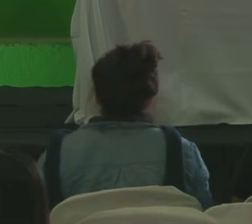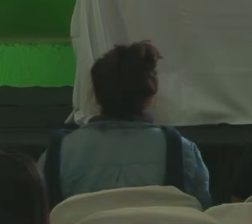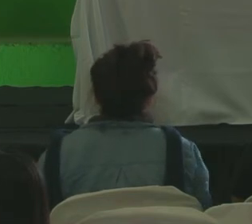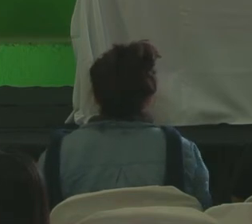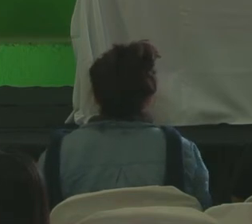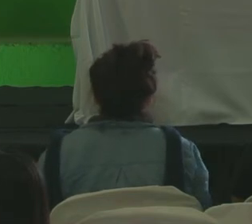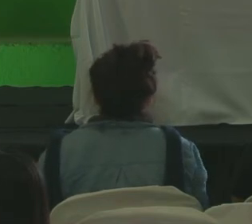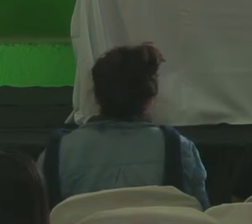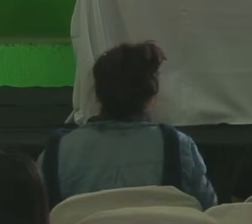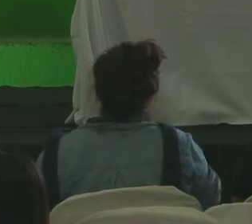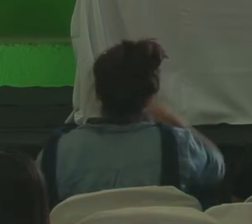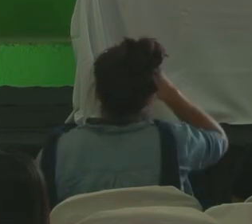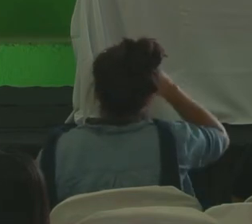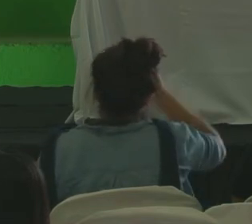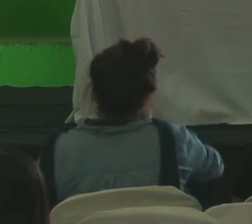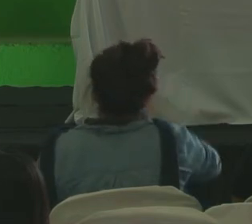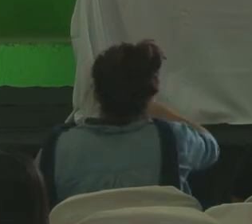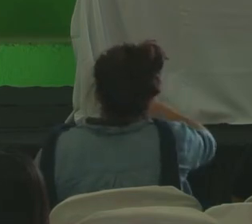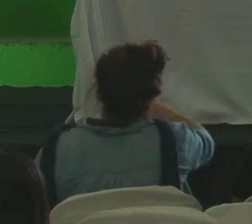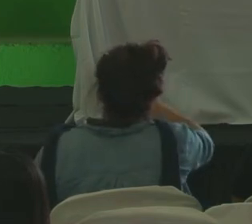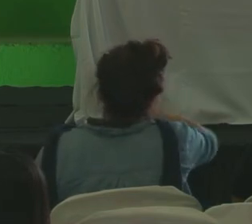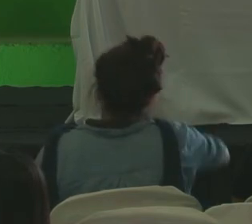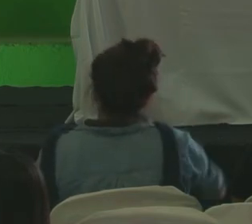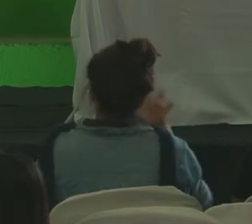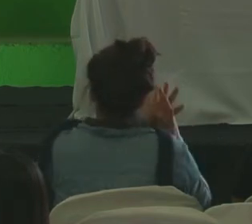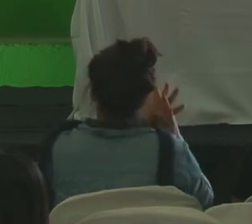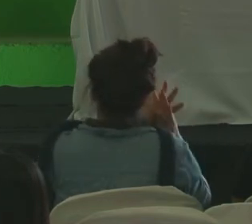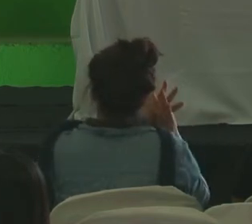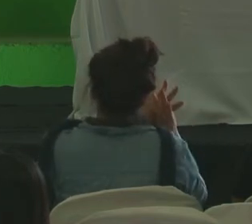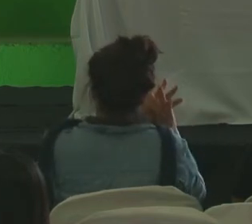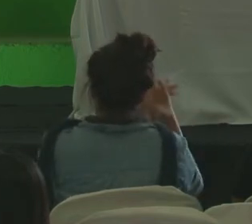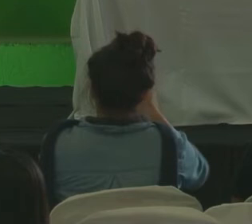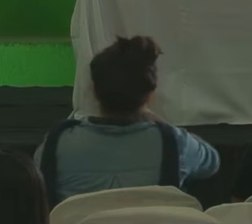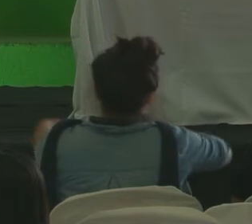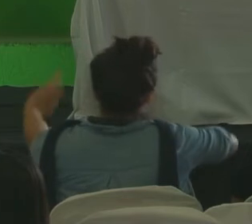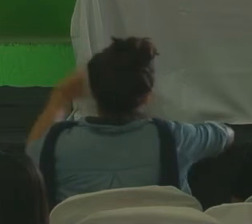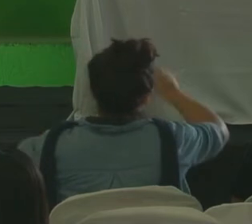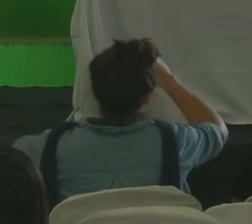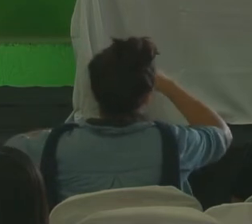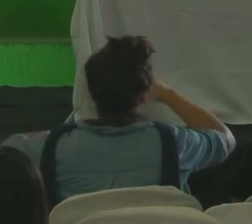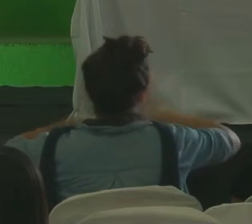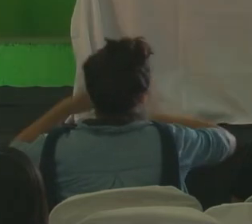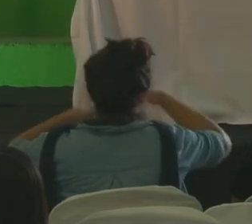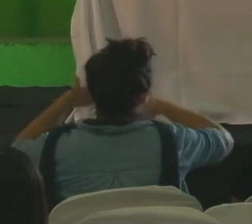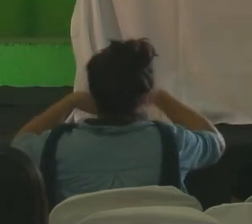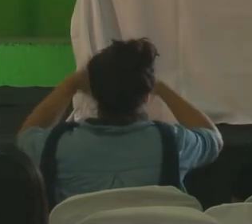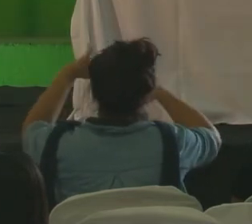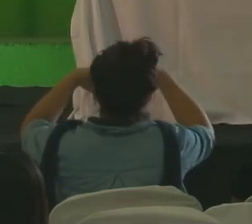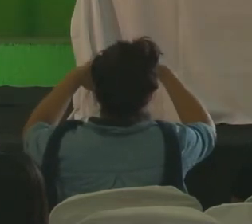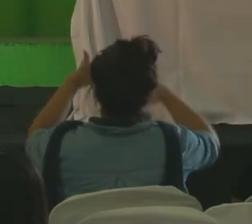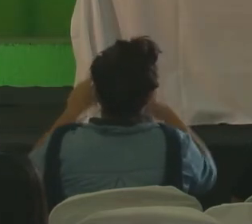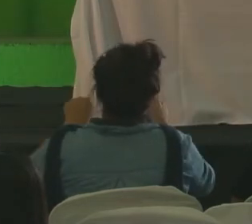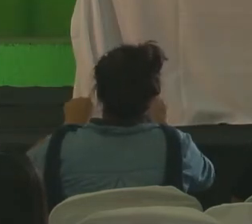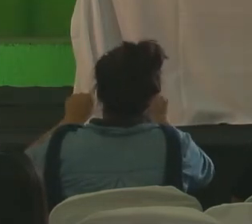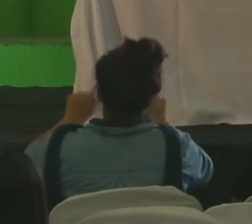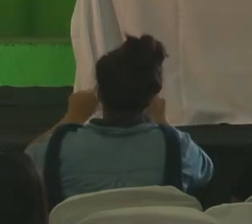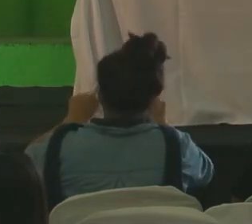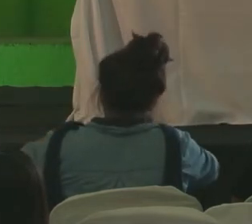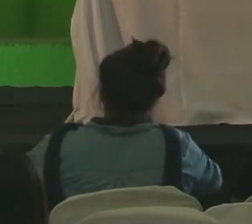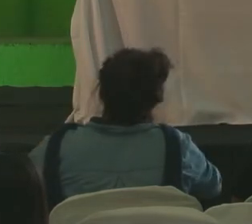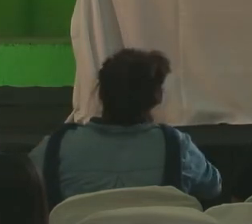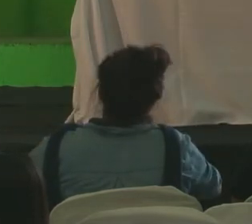Eu acredito sim que tiveram muitos avanços nesse sentido, né? E